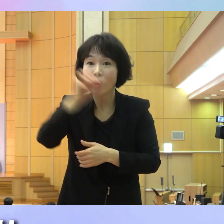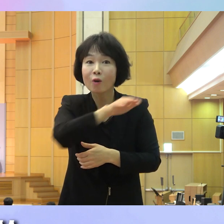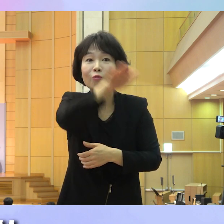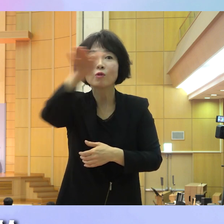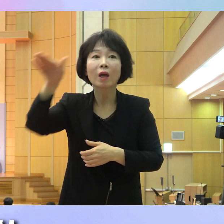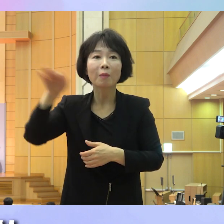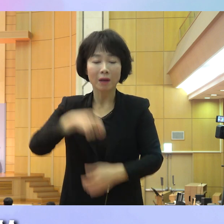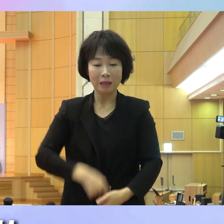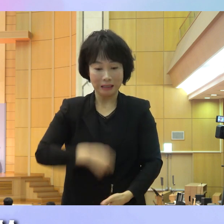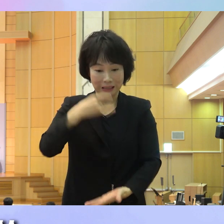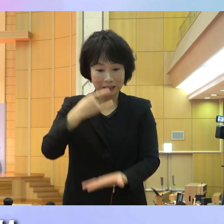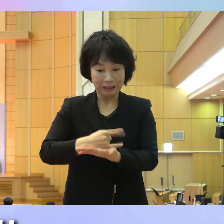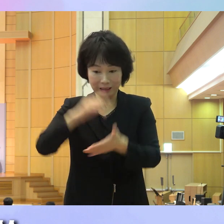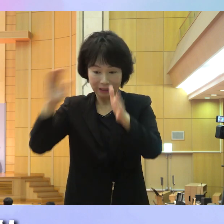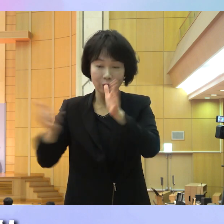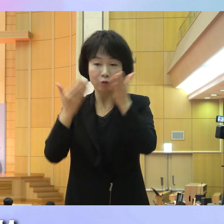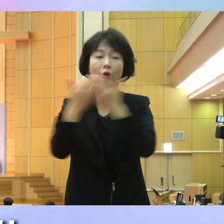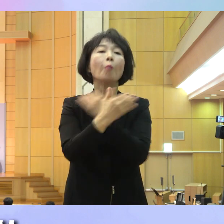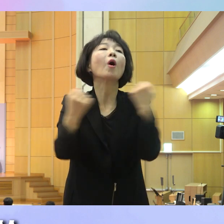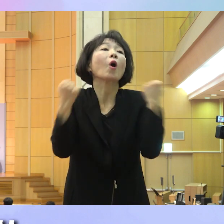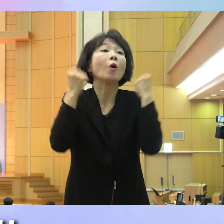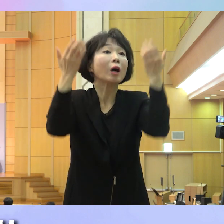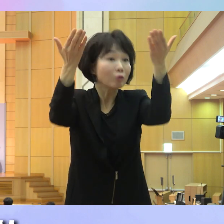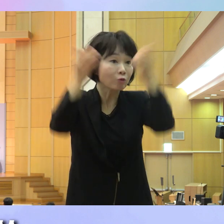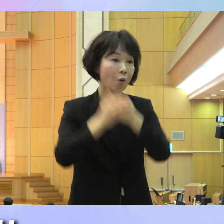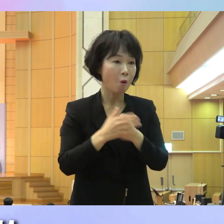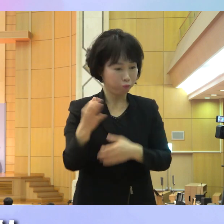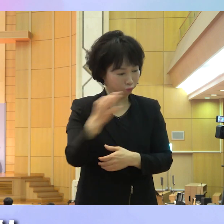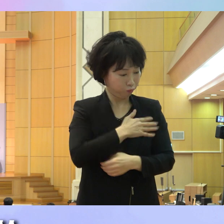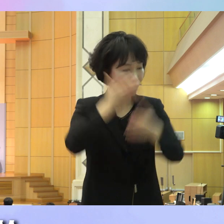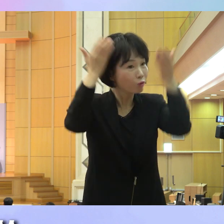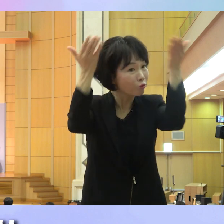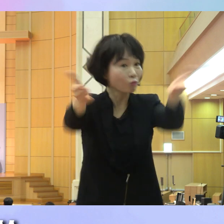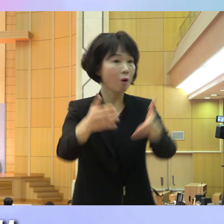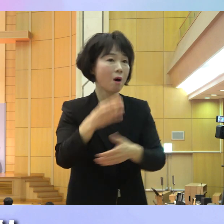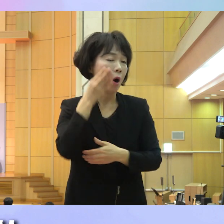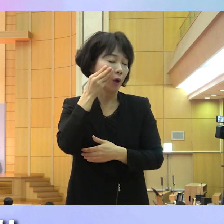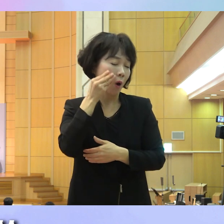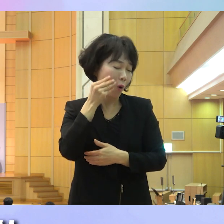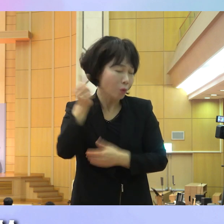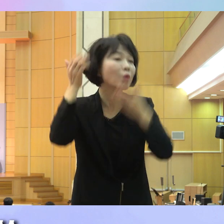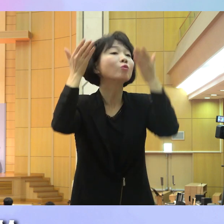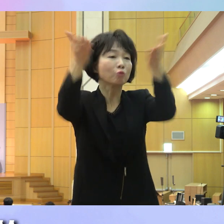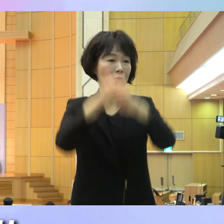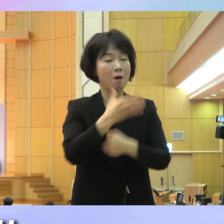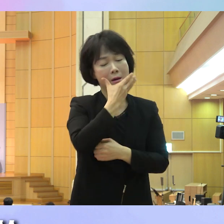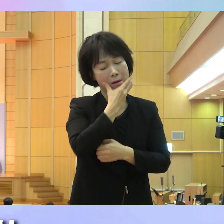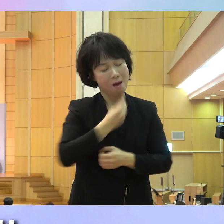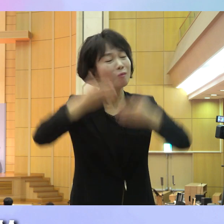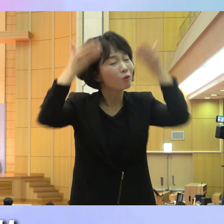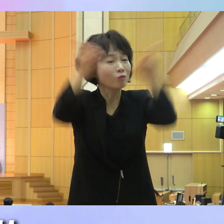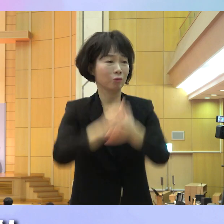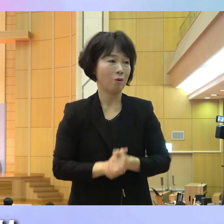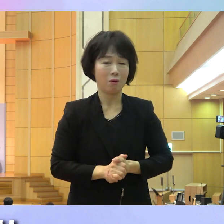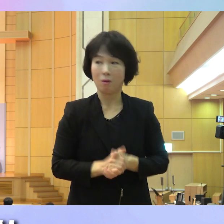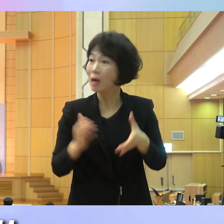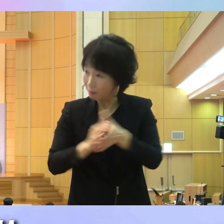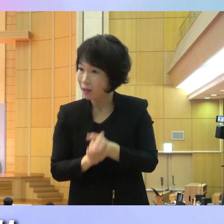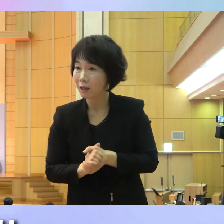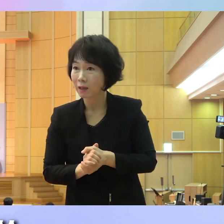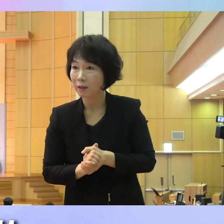우리에게 의를 이루고 건강을 이루고 부요를 이루고 형통을 이루고 행복을 이루고,